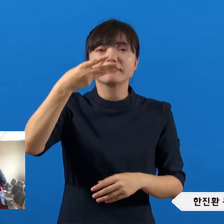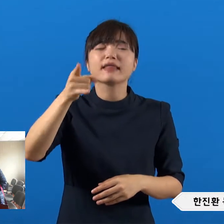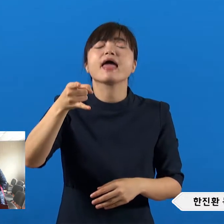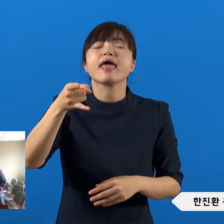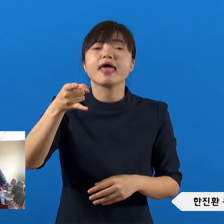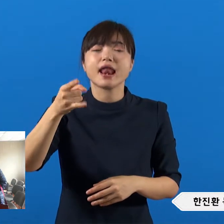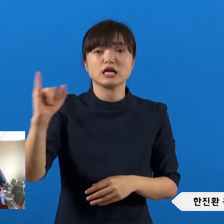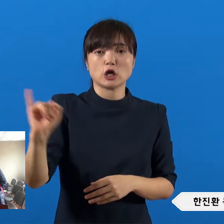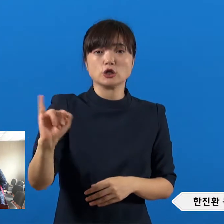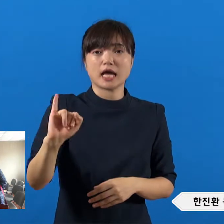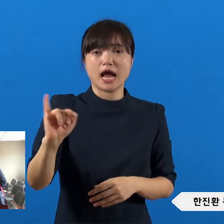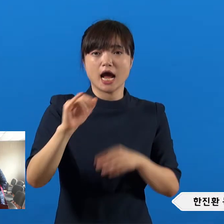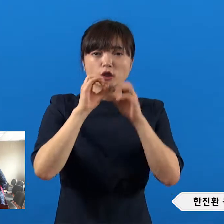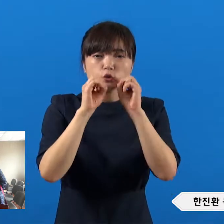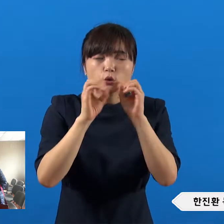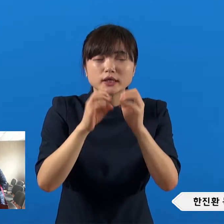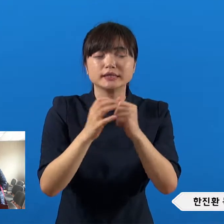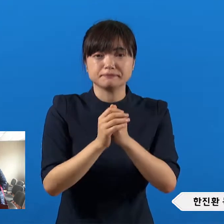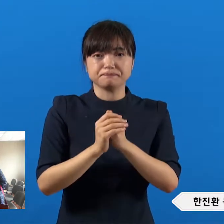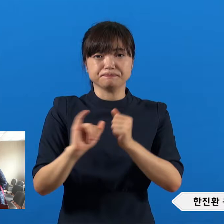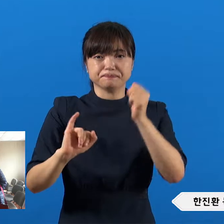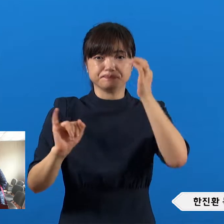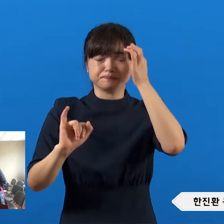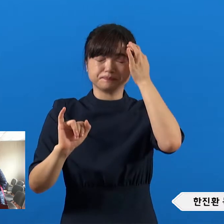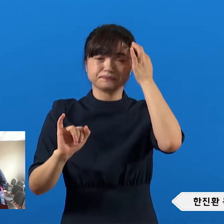저 가운데 있는 분이 태 전도사님,